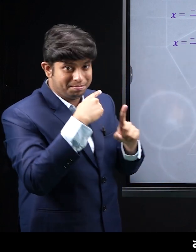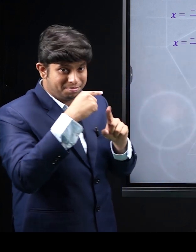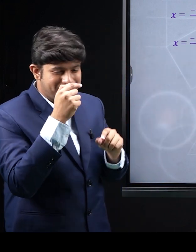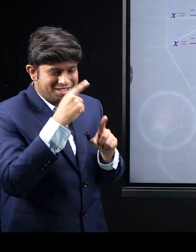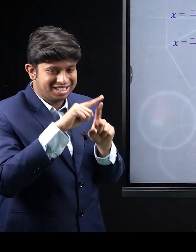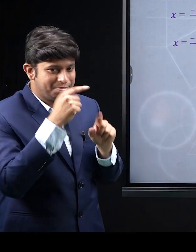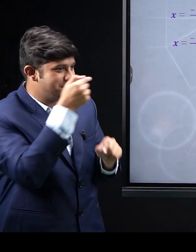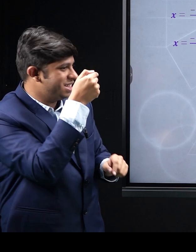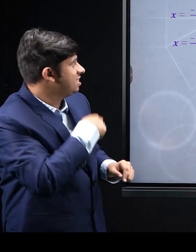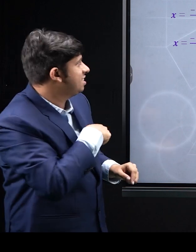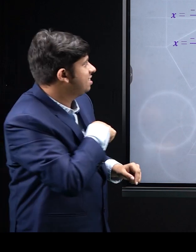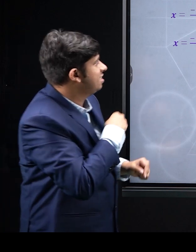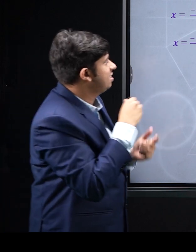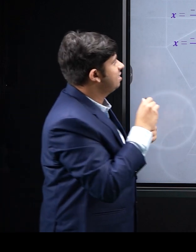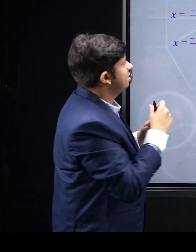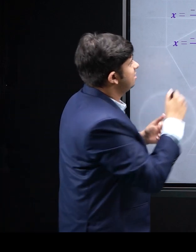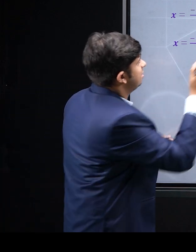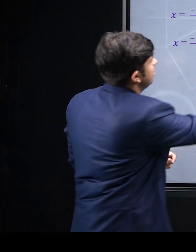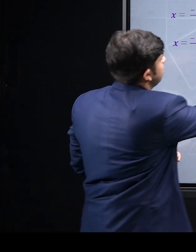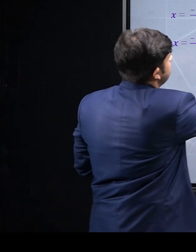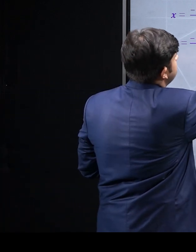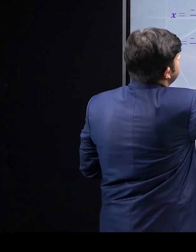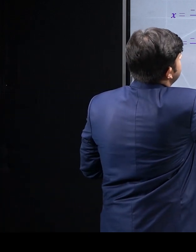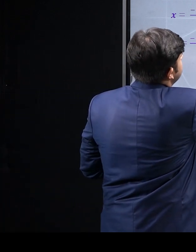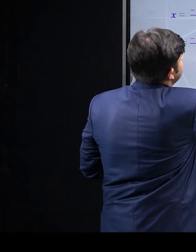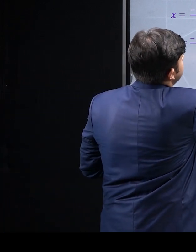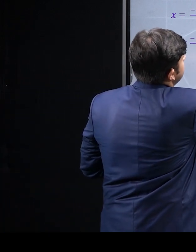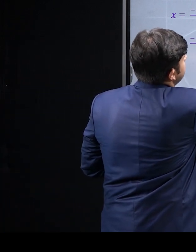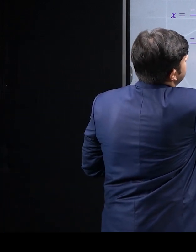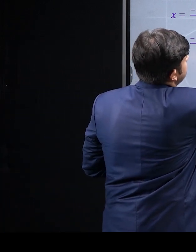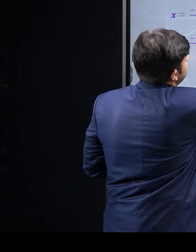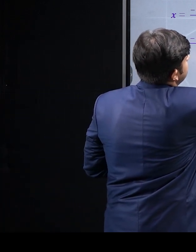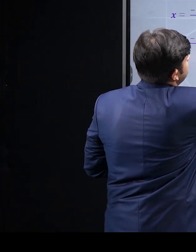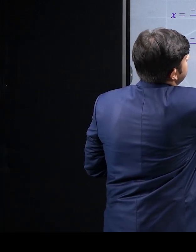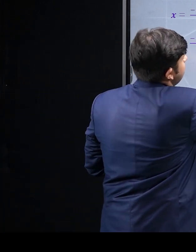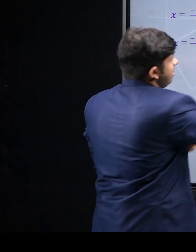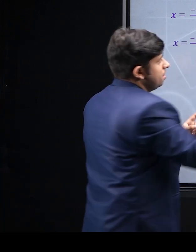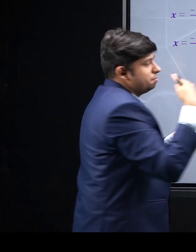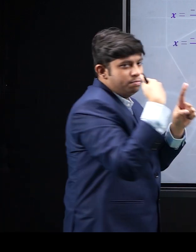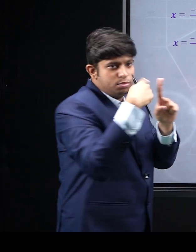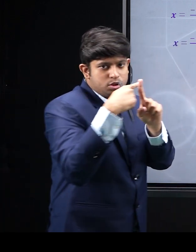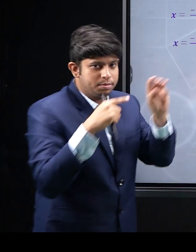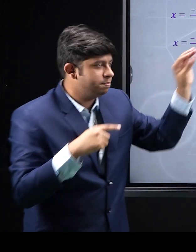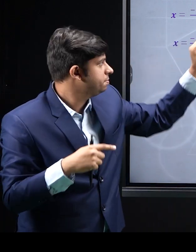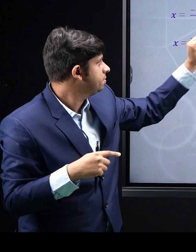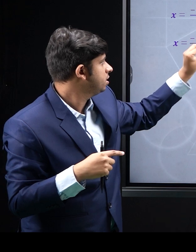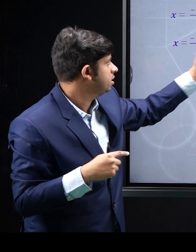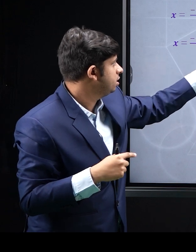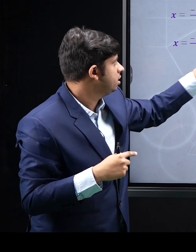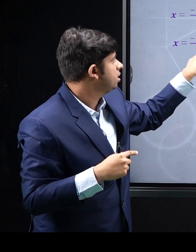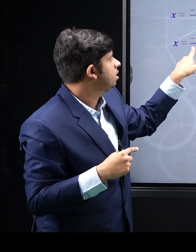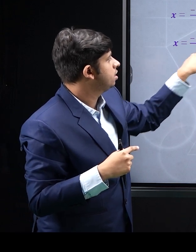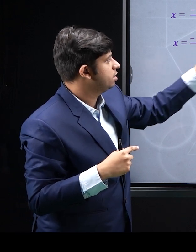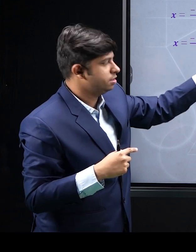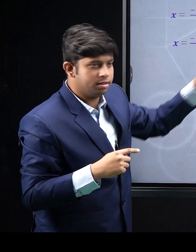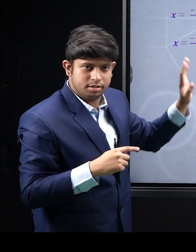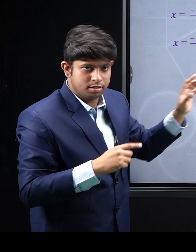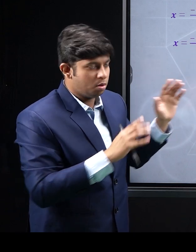x ఈజ్ ఈక్వల్ టు మైనస్ 48 ప్లస్ ఆర్ మైనస్ స్క్వేర్ రూట్ ఆఫ్ 3600 బై